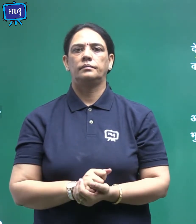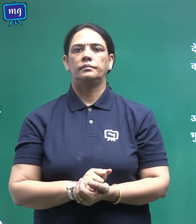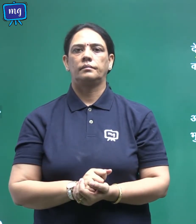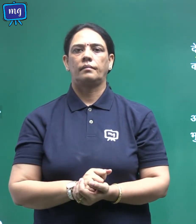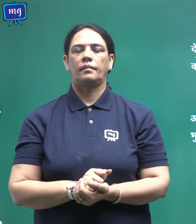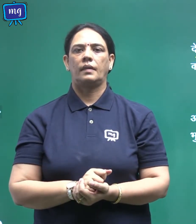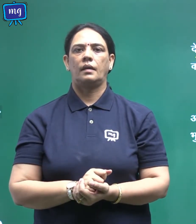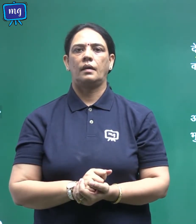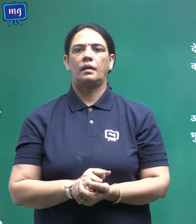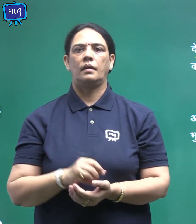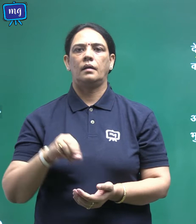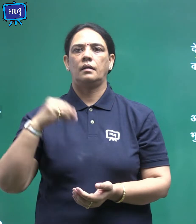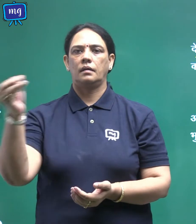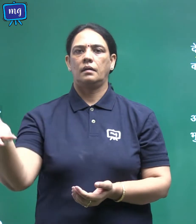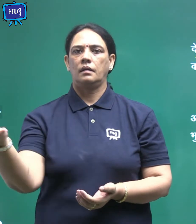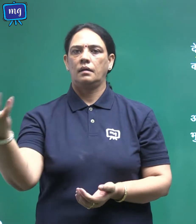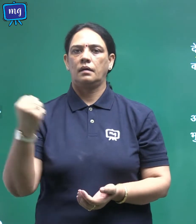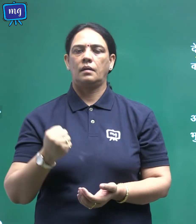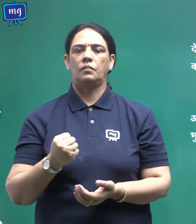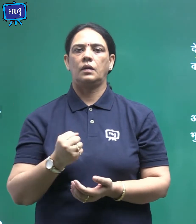क्रय मूल्य